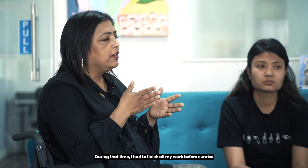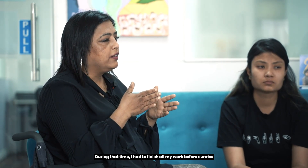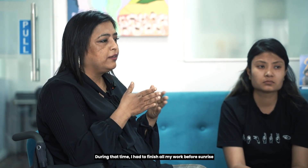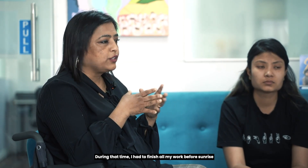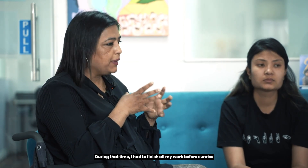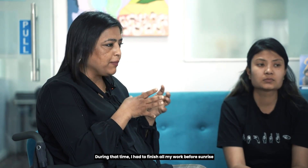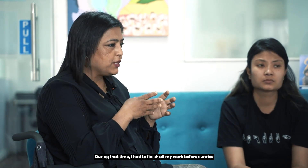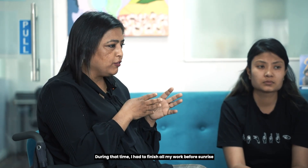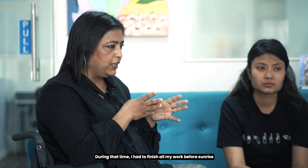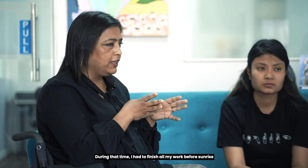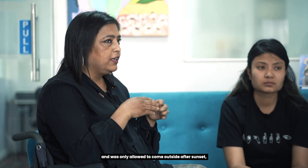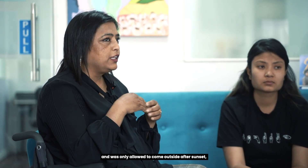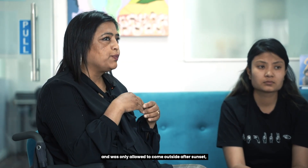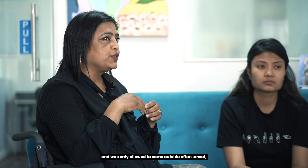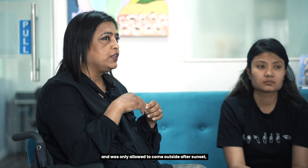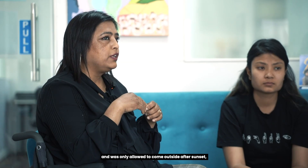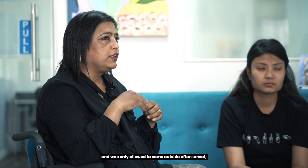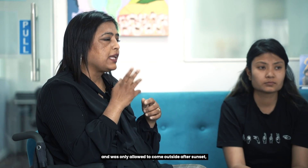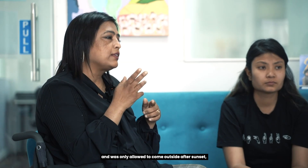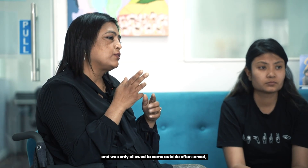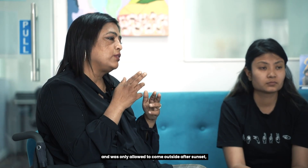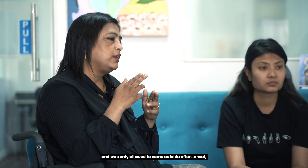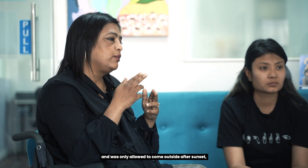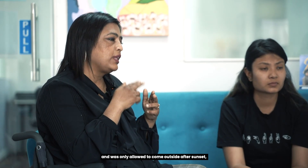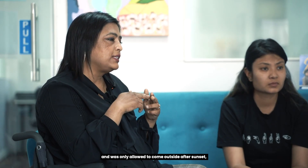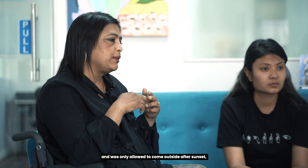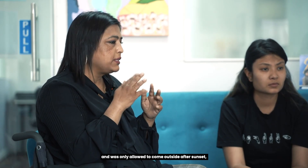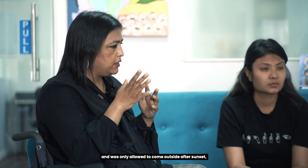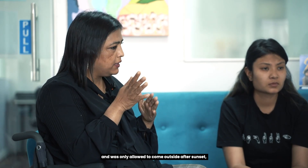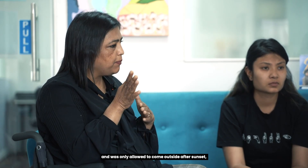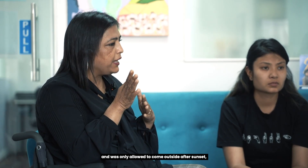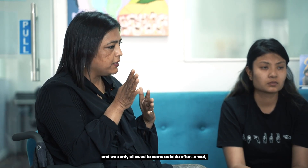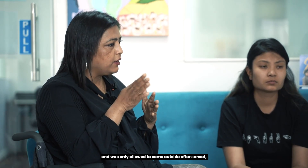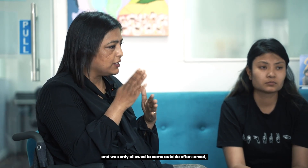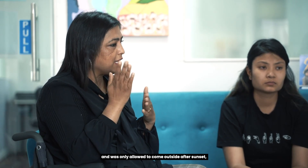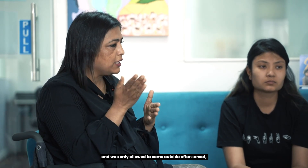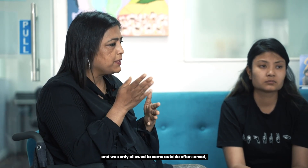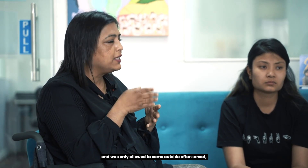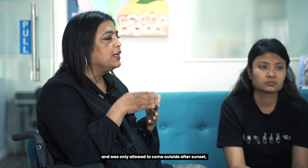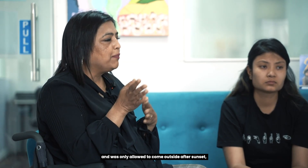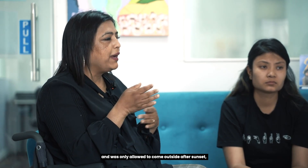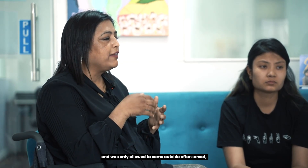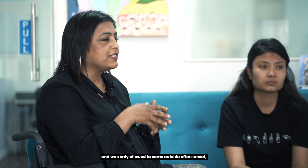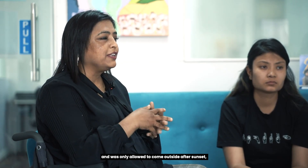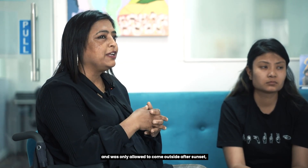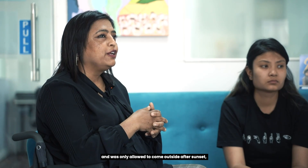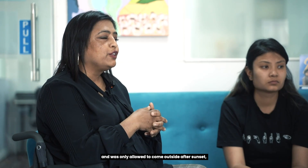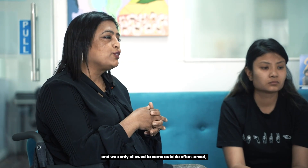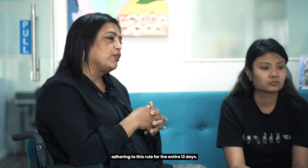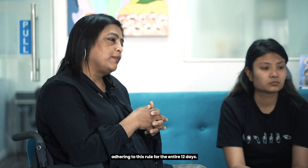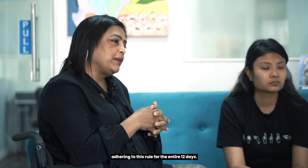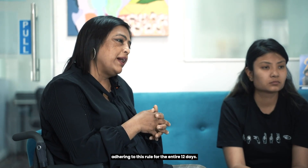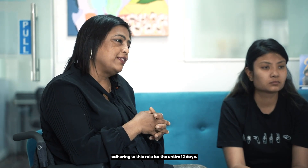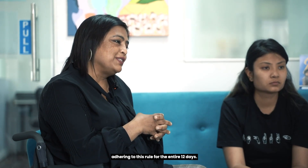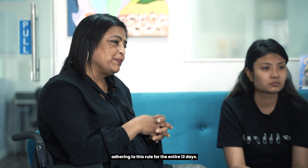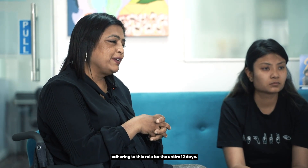नउदाउँदै सबै काम सघाउने त्यसपछि साँझ सूर्य उदाइसकेपछि अनि बाहिर अस्ताइसकेपछि बाहिर निस्किने